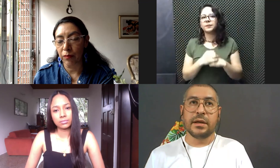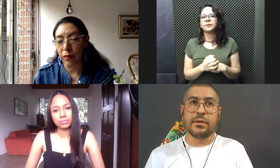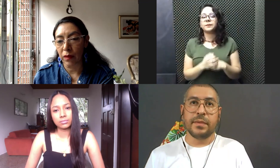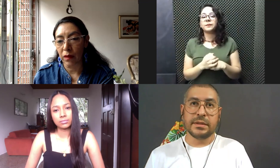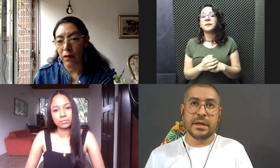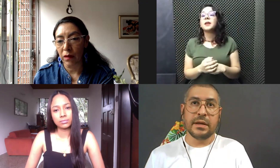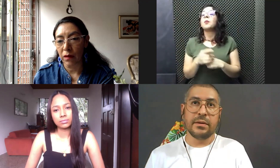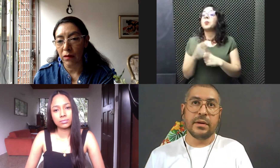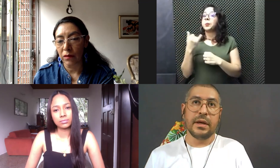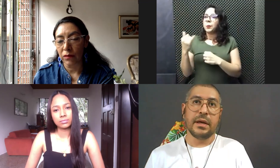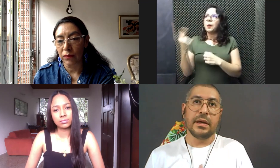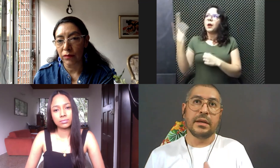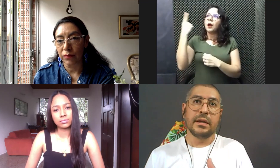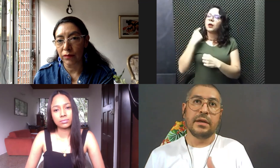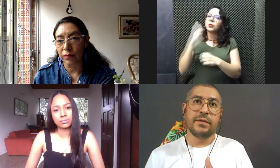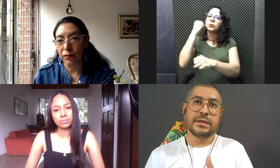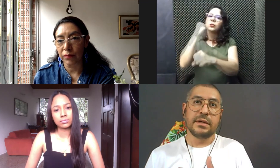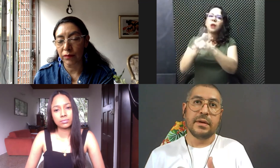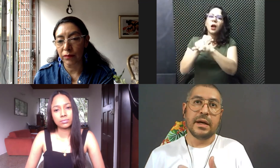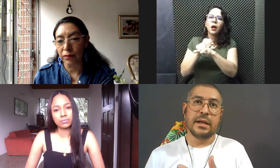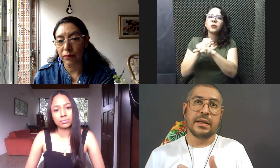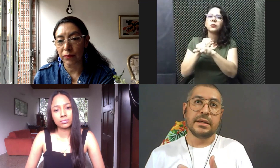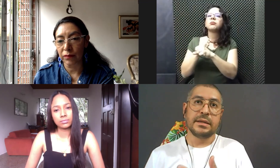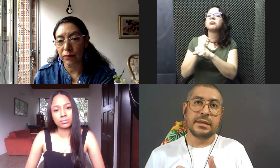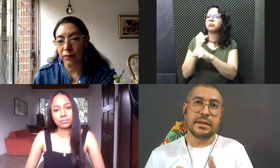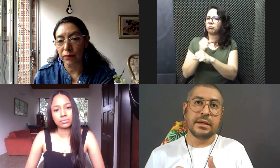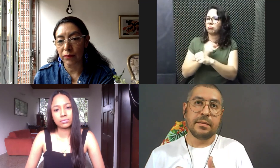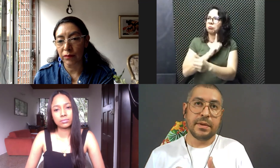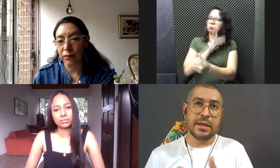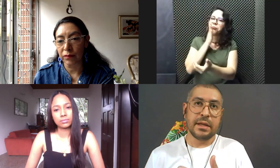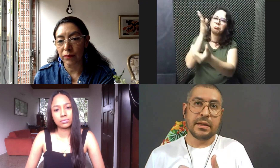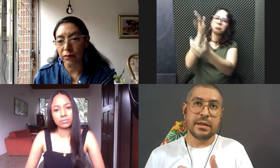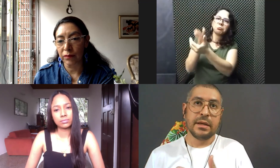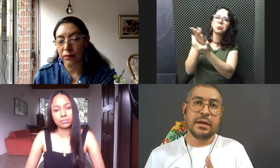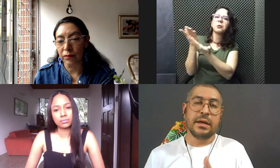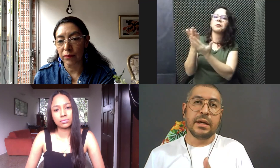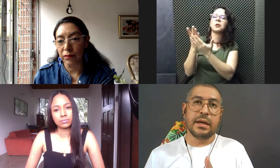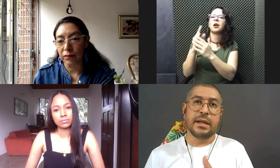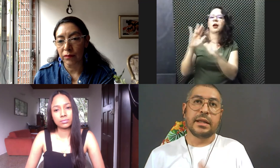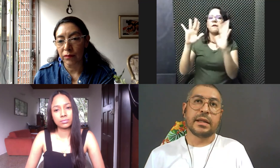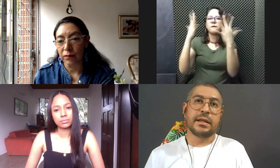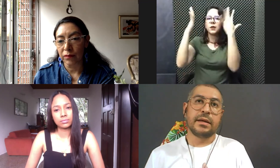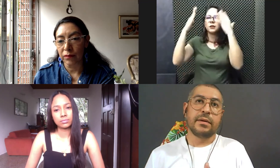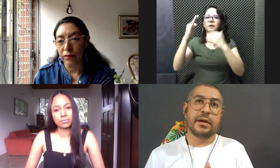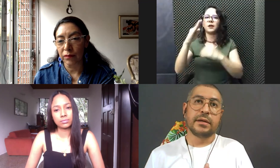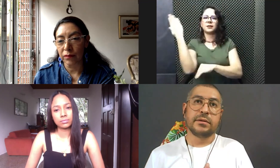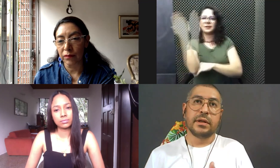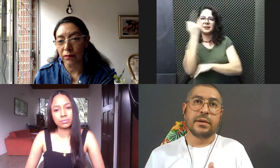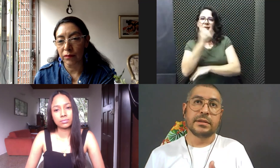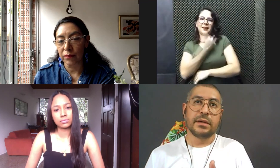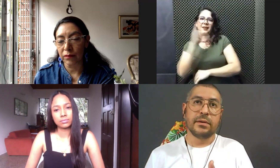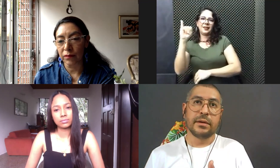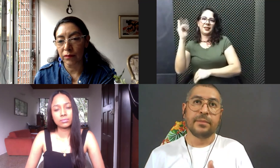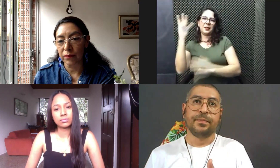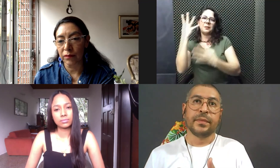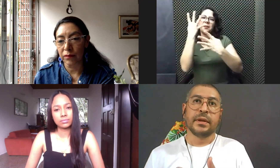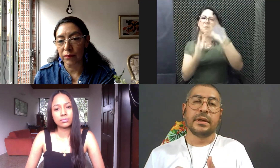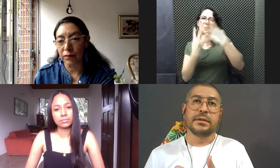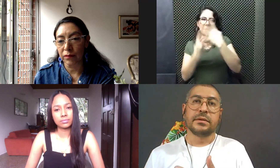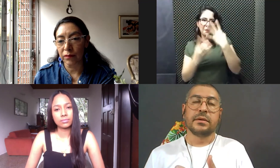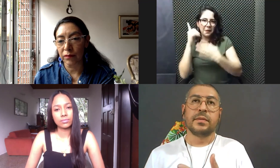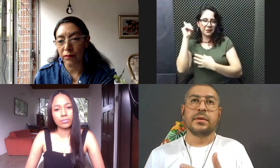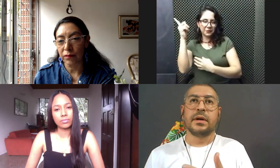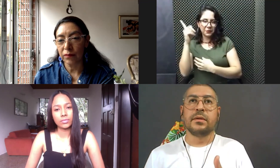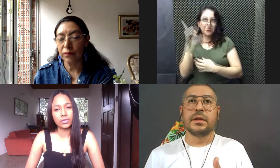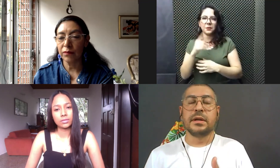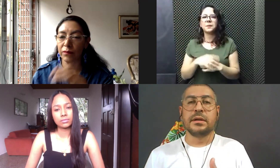el año pasado en el Festival de Cine Independiente, La Alternativa, en la ciudad de Barcelona. Esos